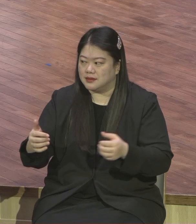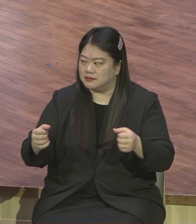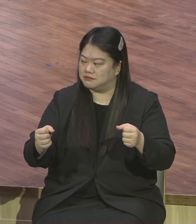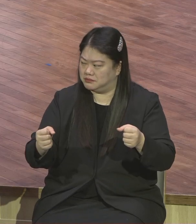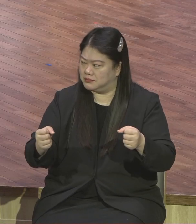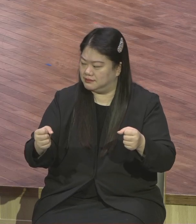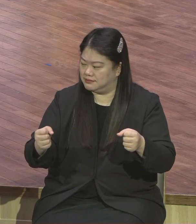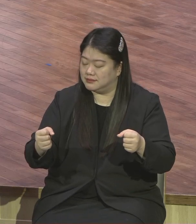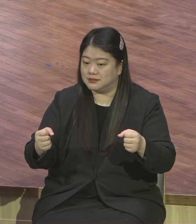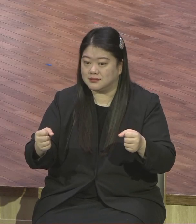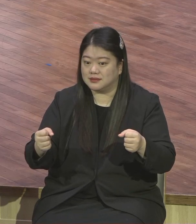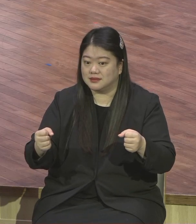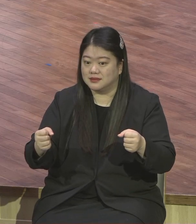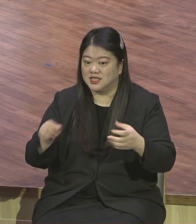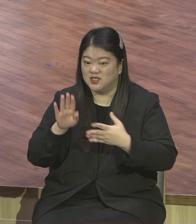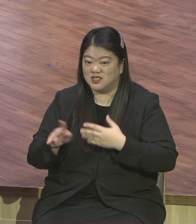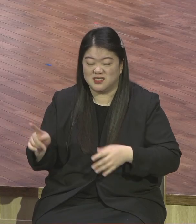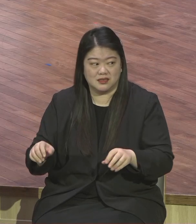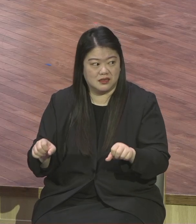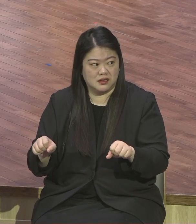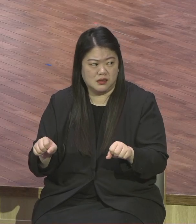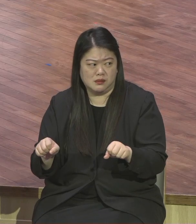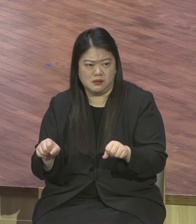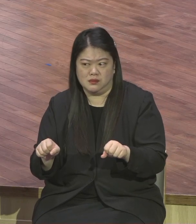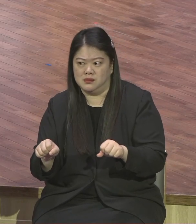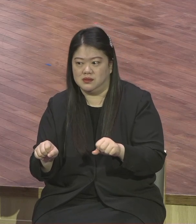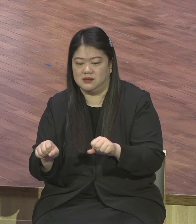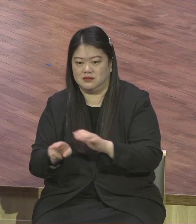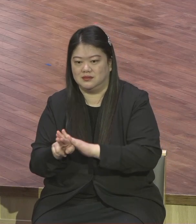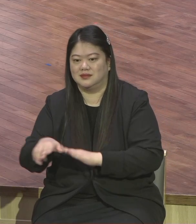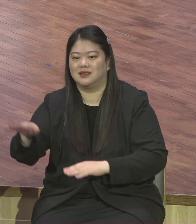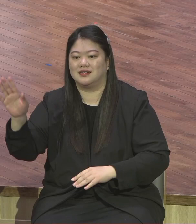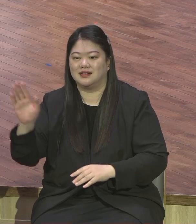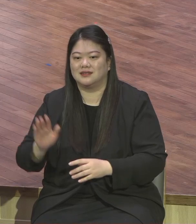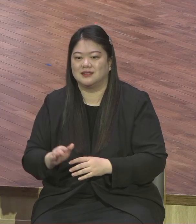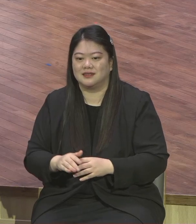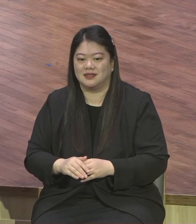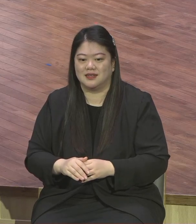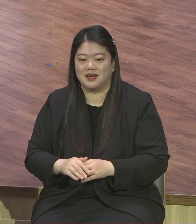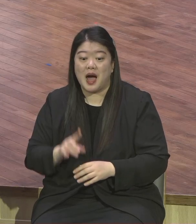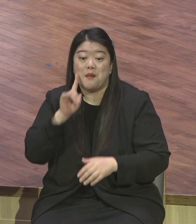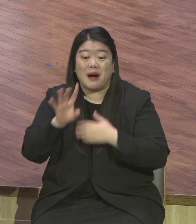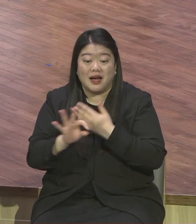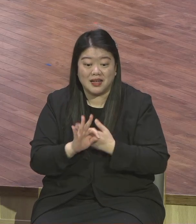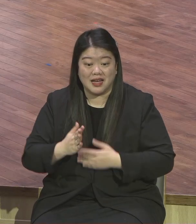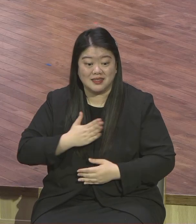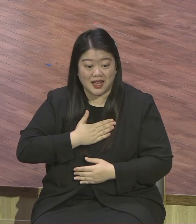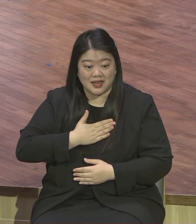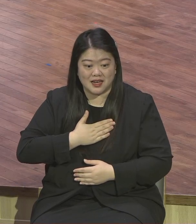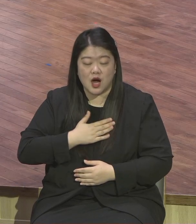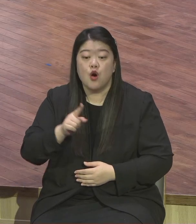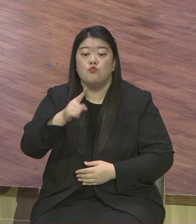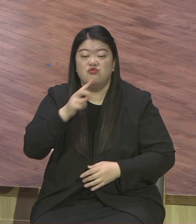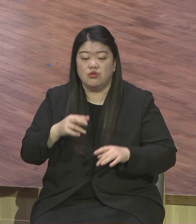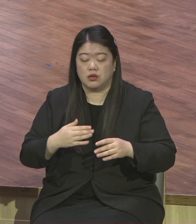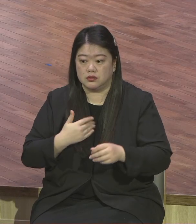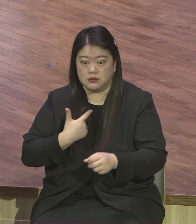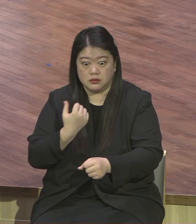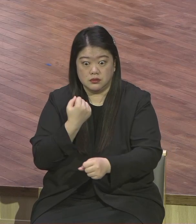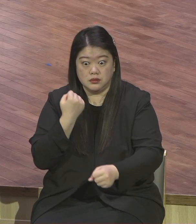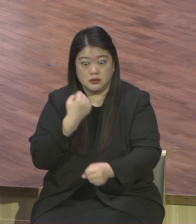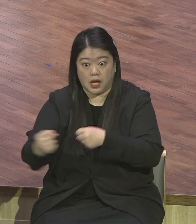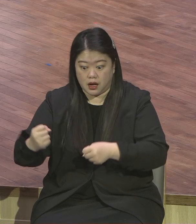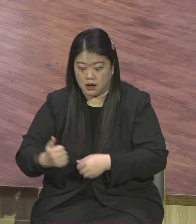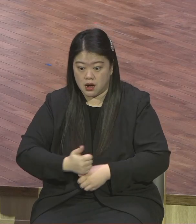제가 그런 사람입니다. 그런데 하나님의 은혜로 순간은 화가 날 수 있죠 사람이라.